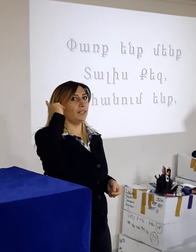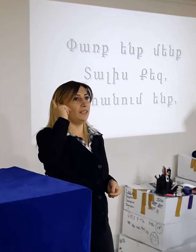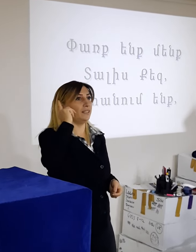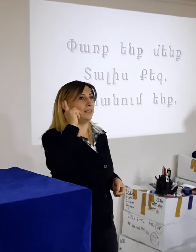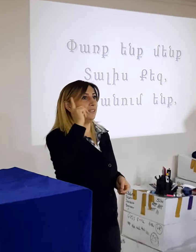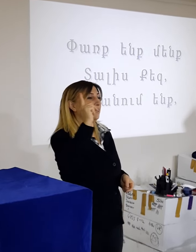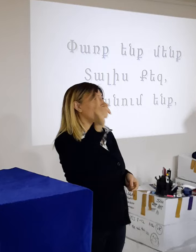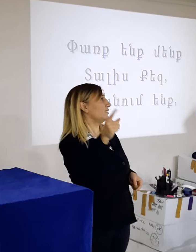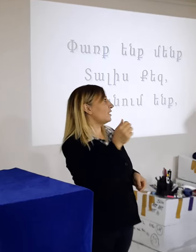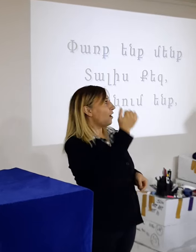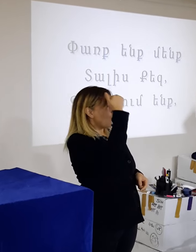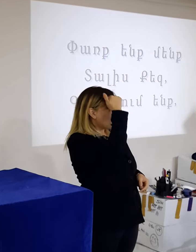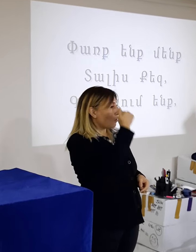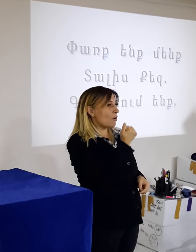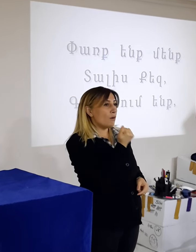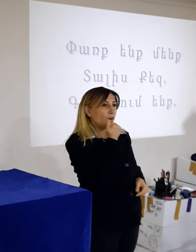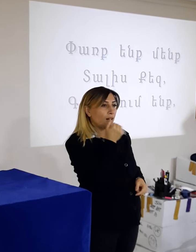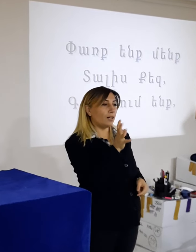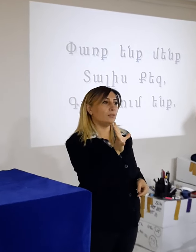տալիս քեզ,